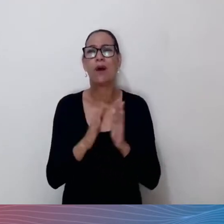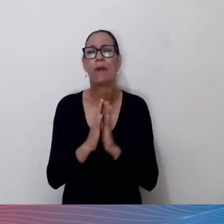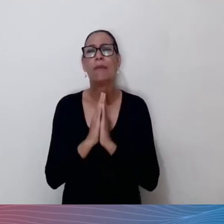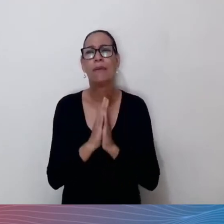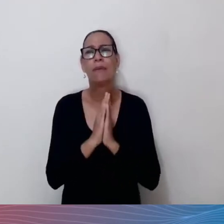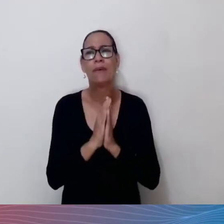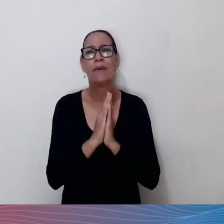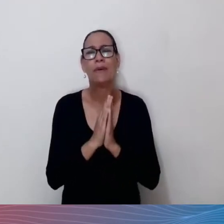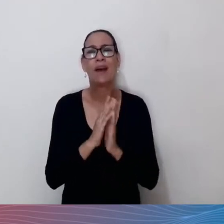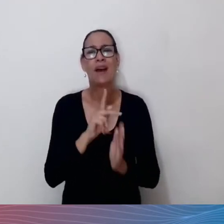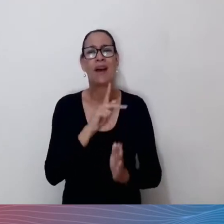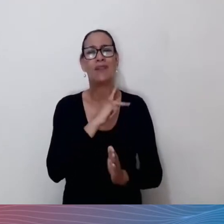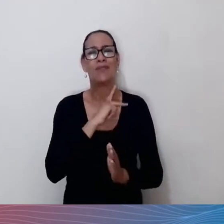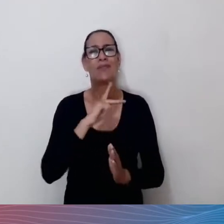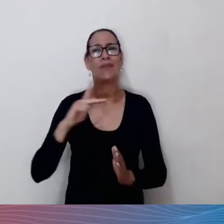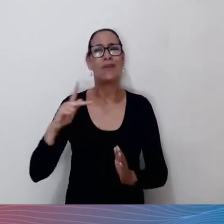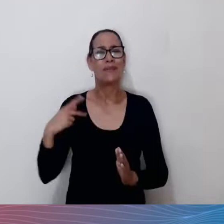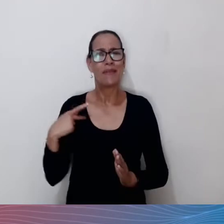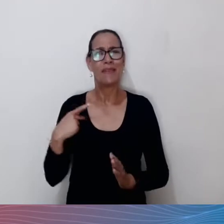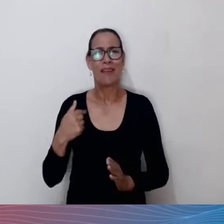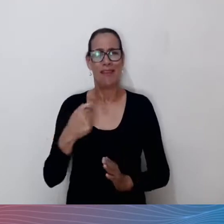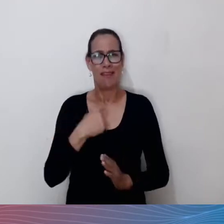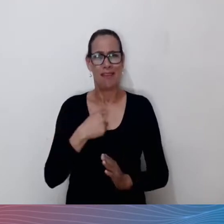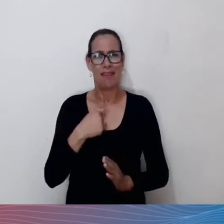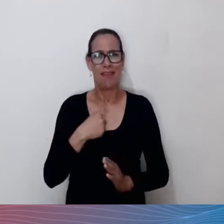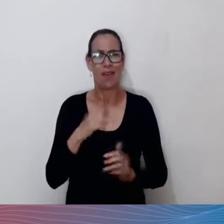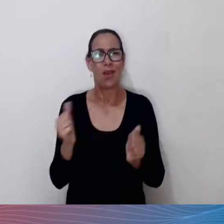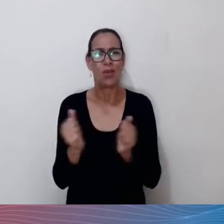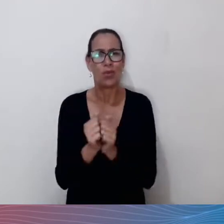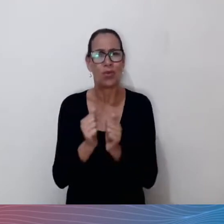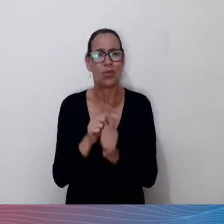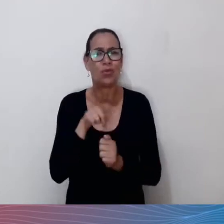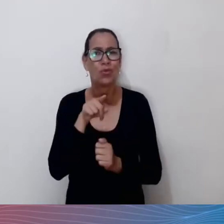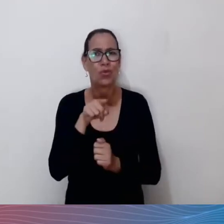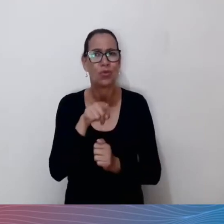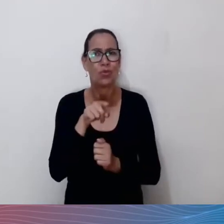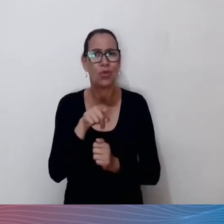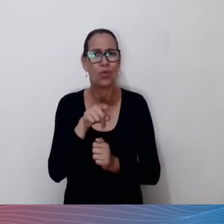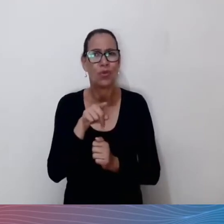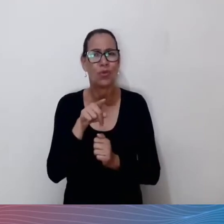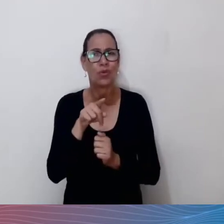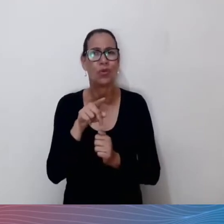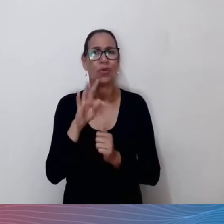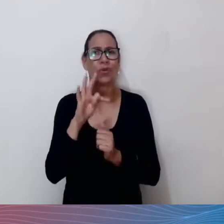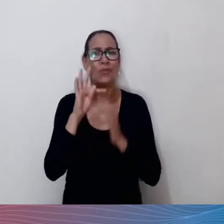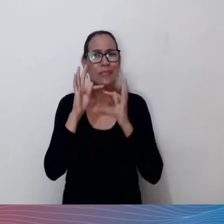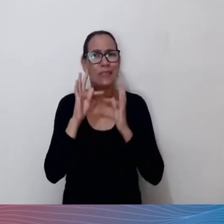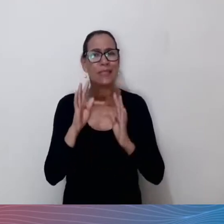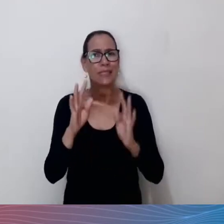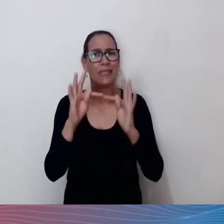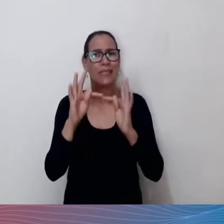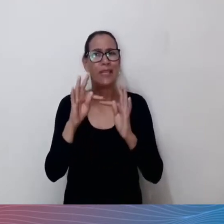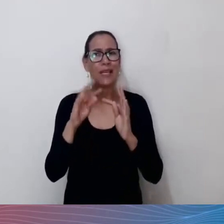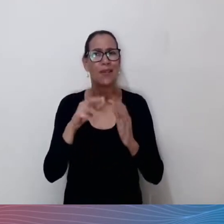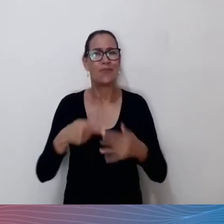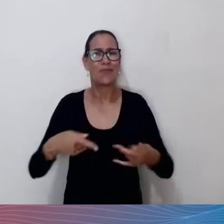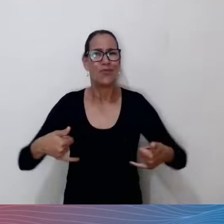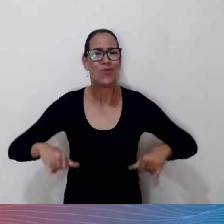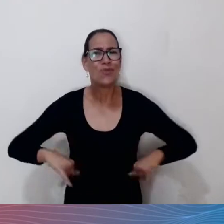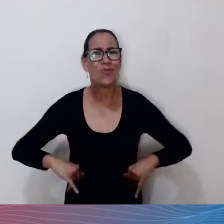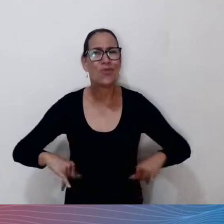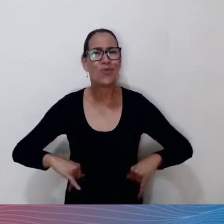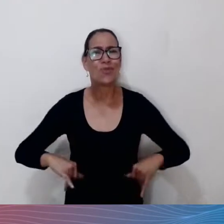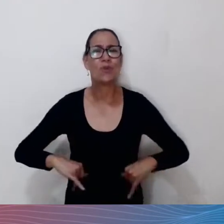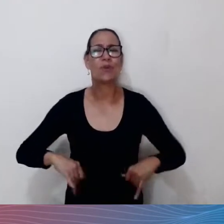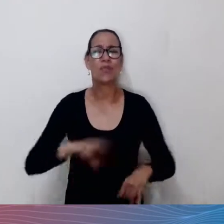entre vós, eu presbítero com eles, e testemunha dos sofrimentos de Cristo, e ainda